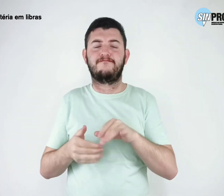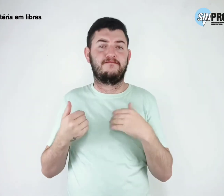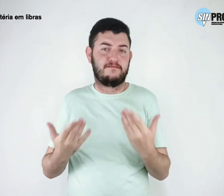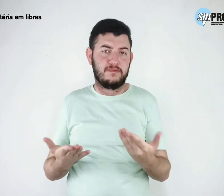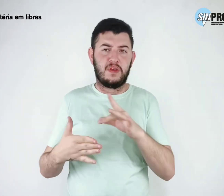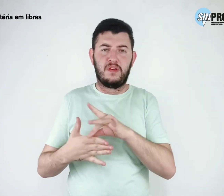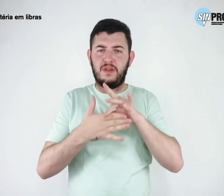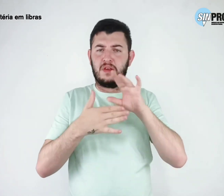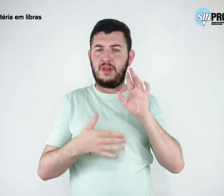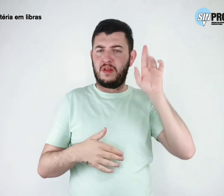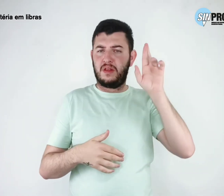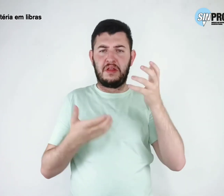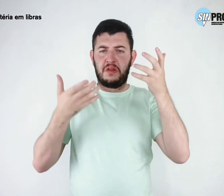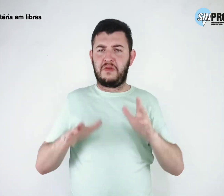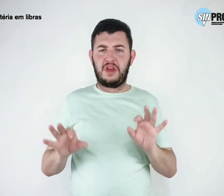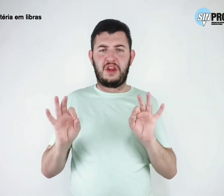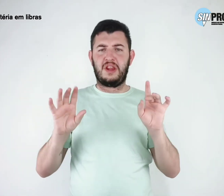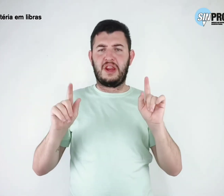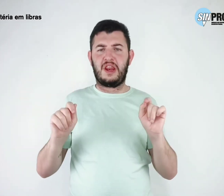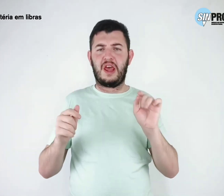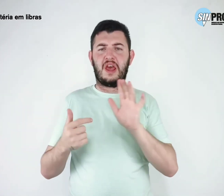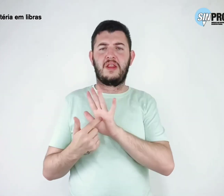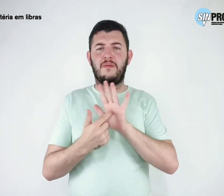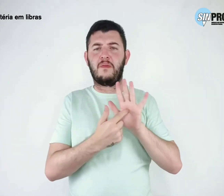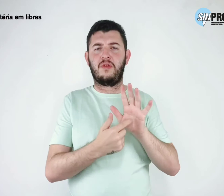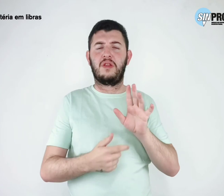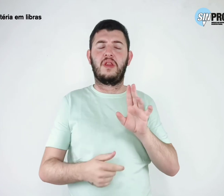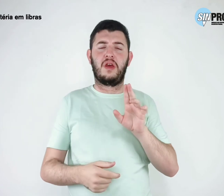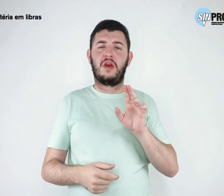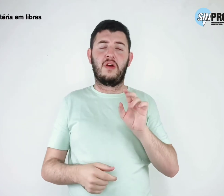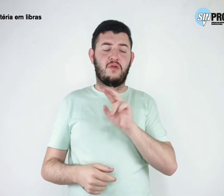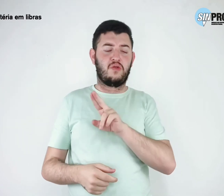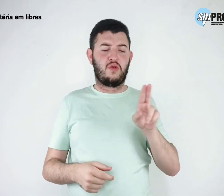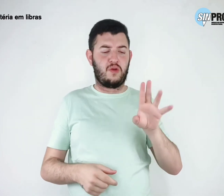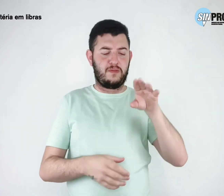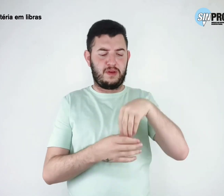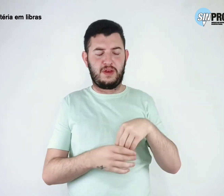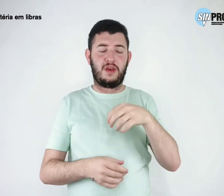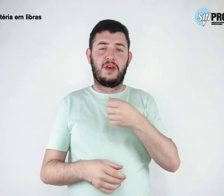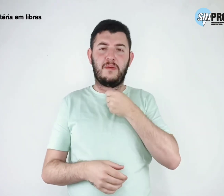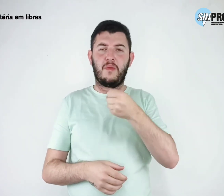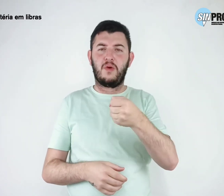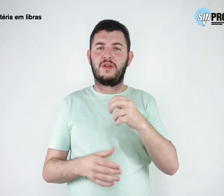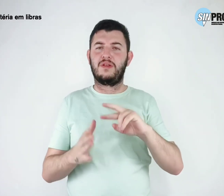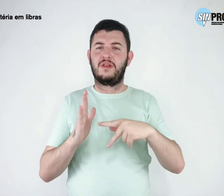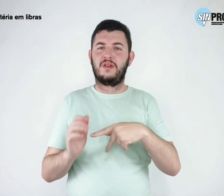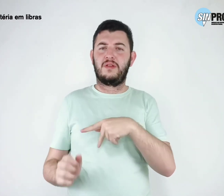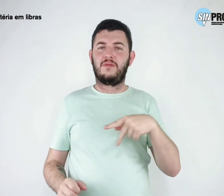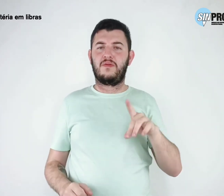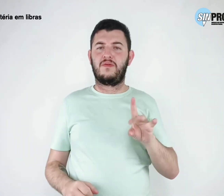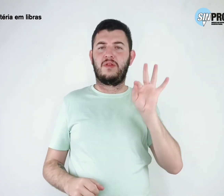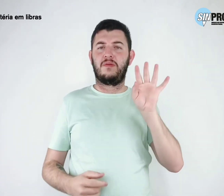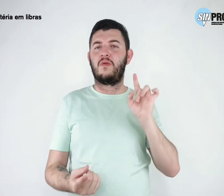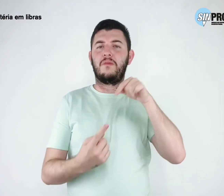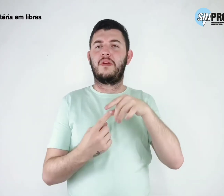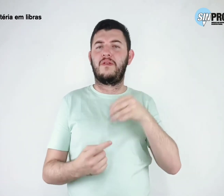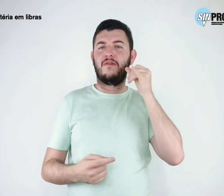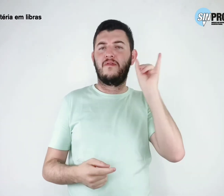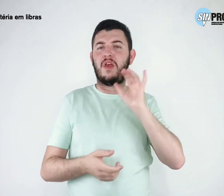liderança não quis se identificar para a reportagem do Simpro DF, para não sofrer mais